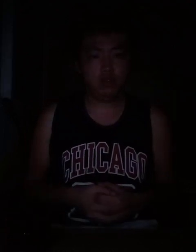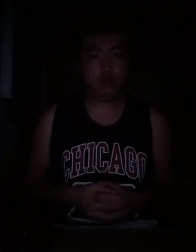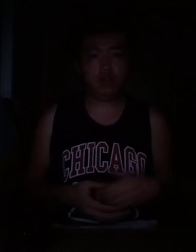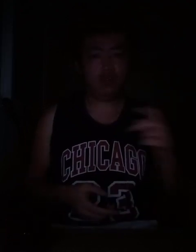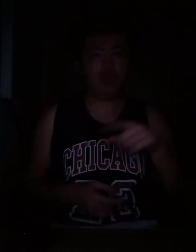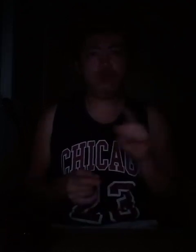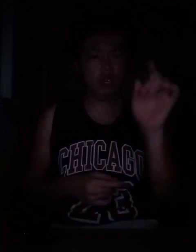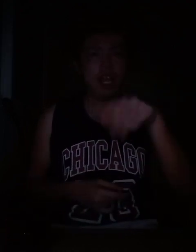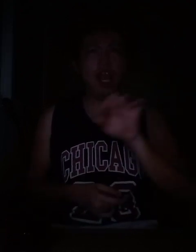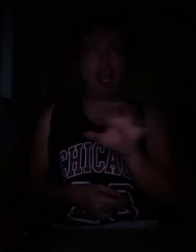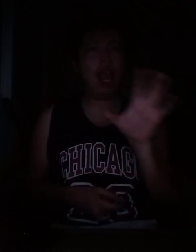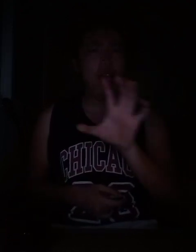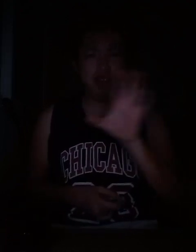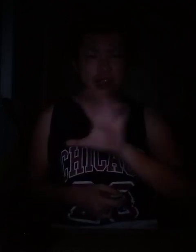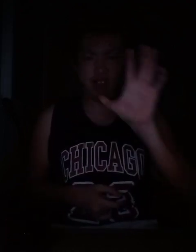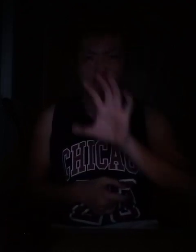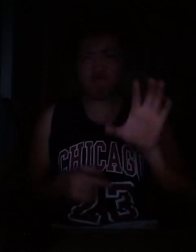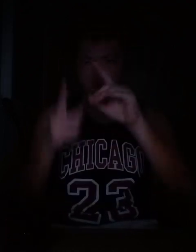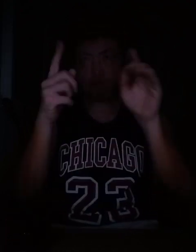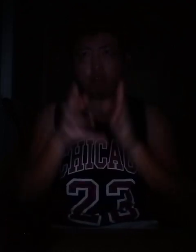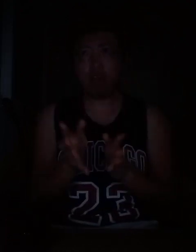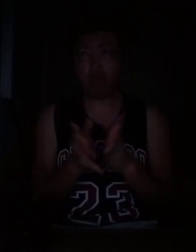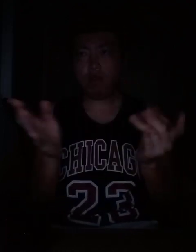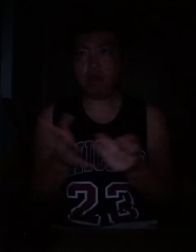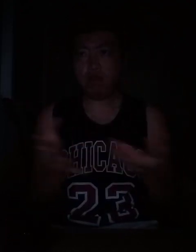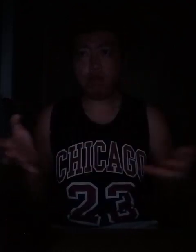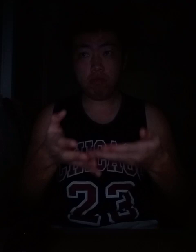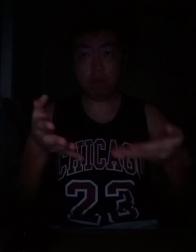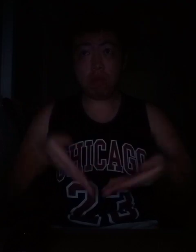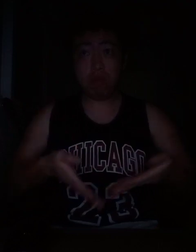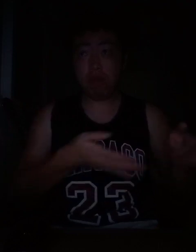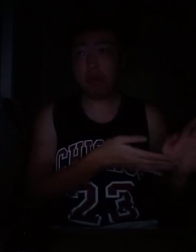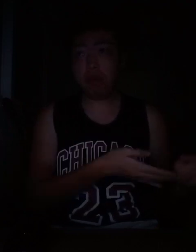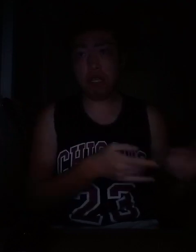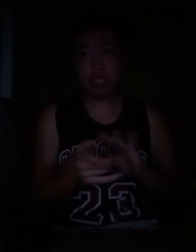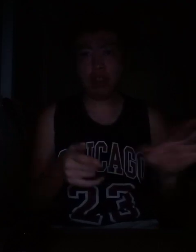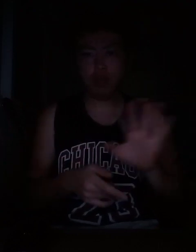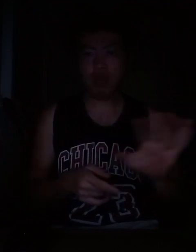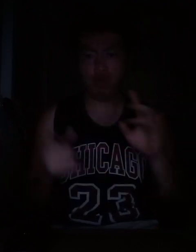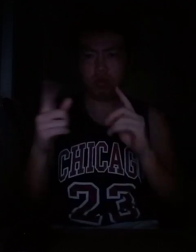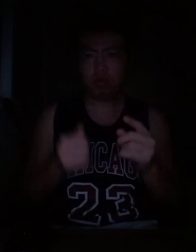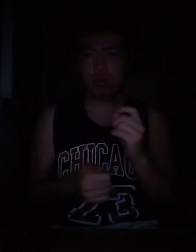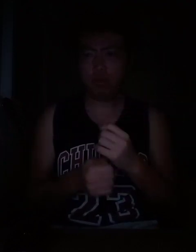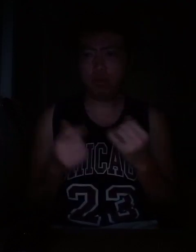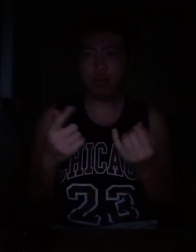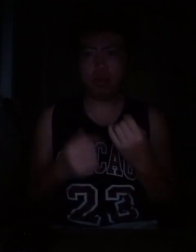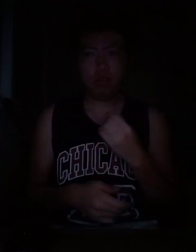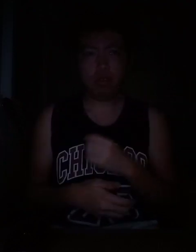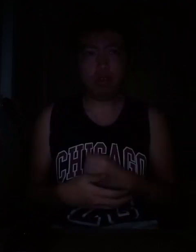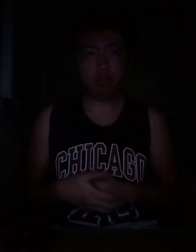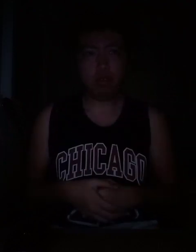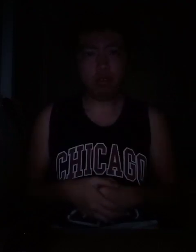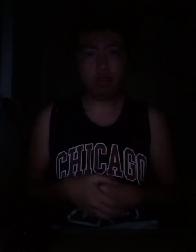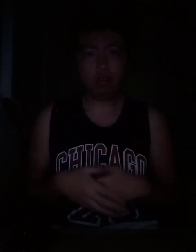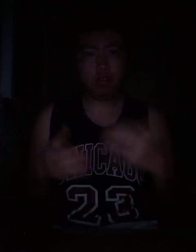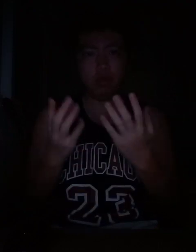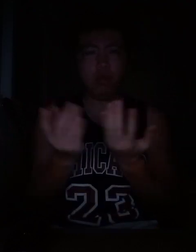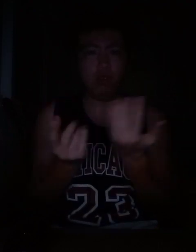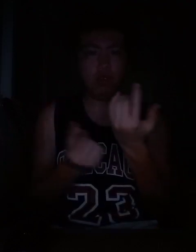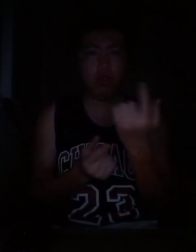제6호 태풍 카눈이 북상하면서 제주도 남쪽 먼바다에 태풍주의보가 내려졌습니다. 태풍 카눈은 강한